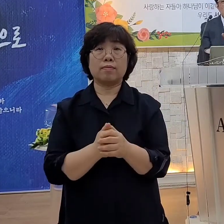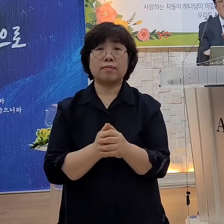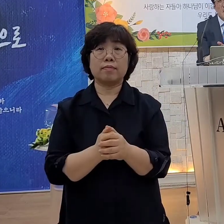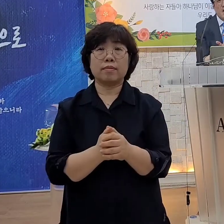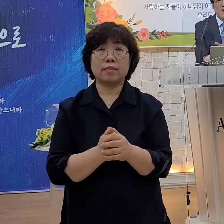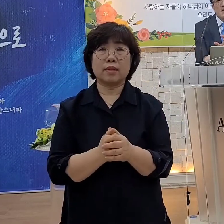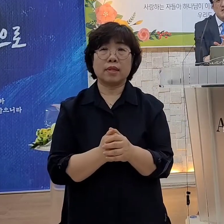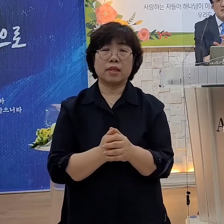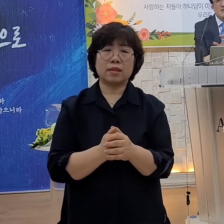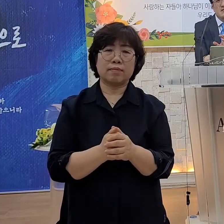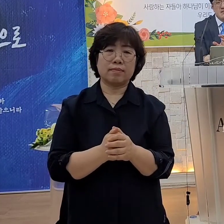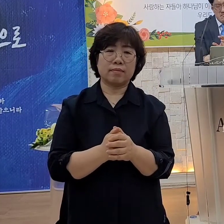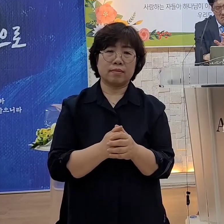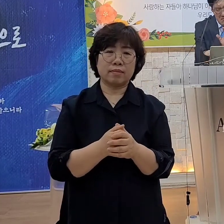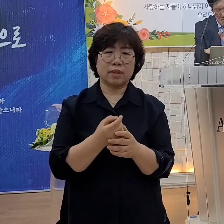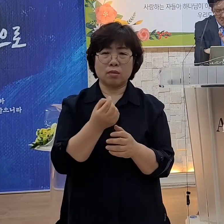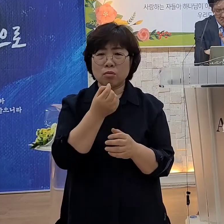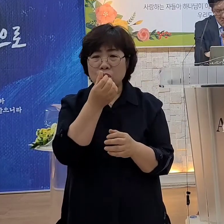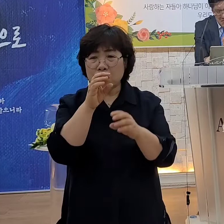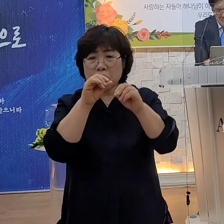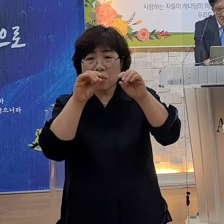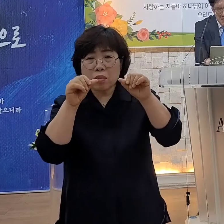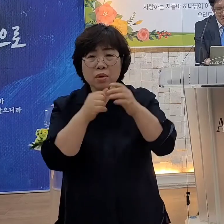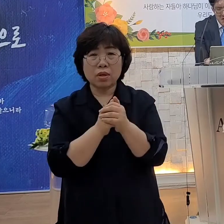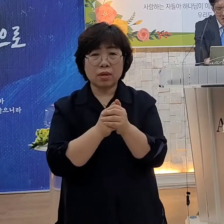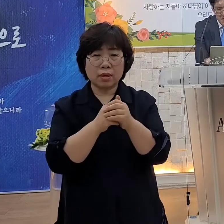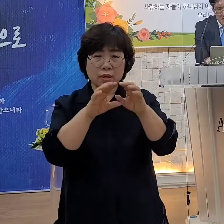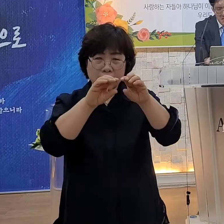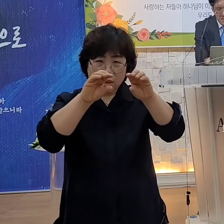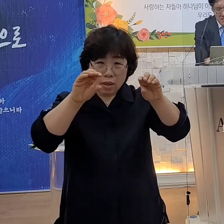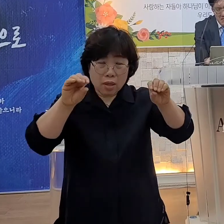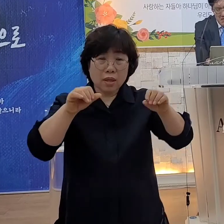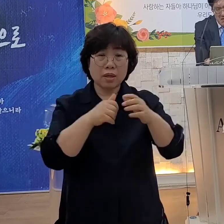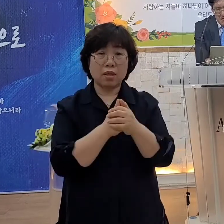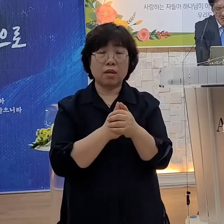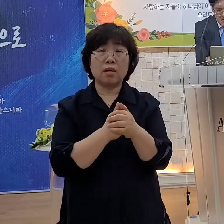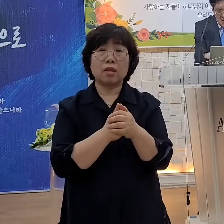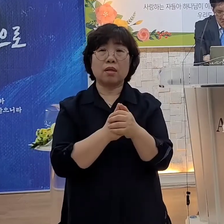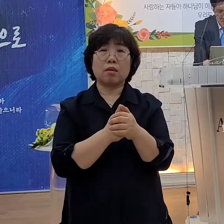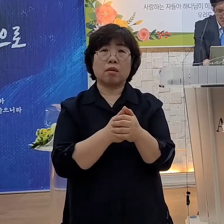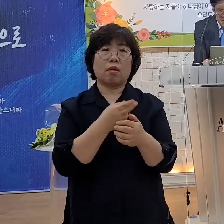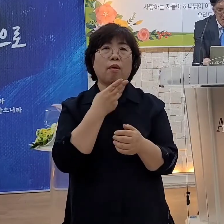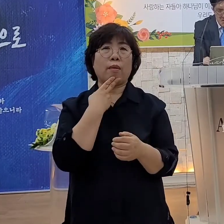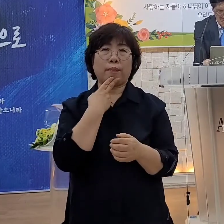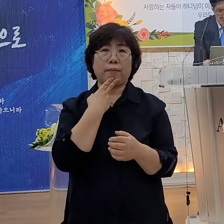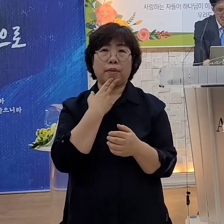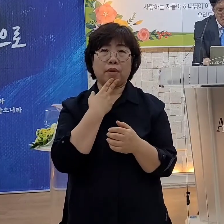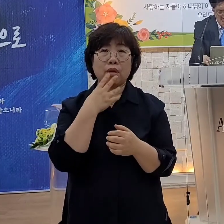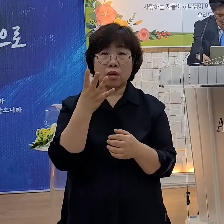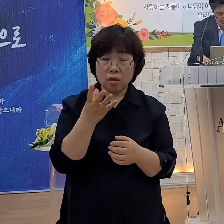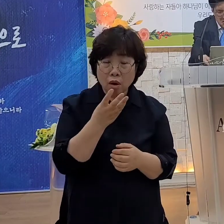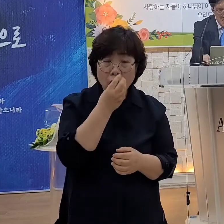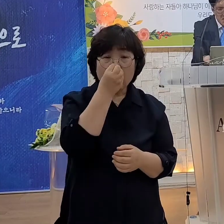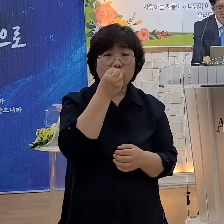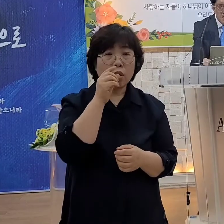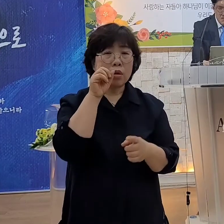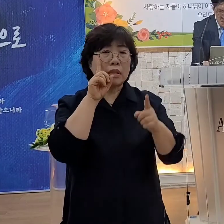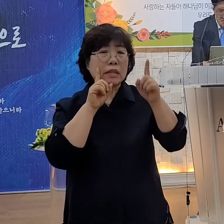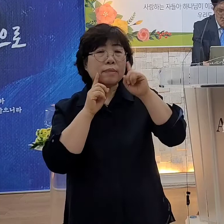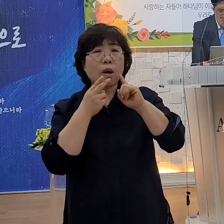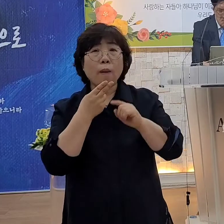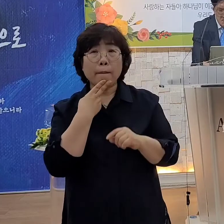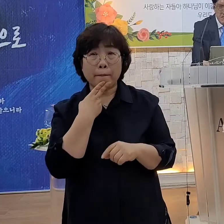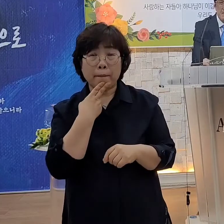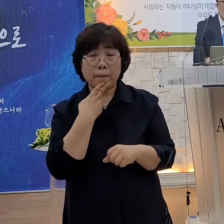그래서 티나 그죠? 주름 잡힌 것이나 이런 것들이 없이 거룩하고 흠이 없게